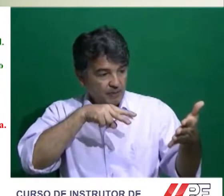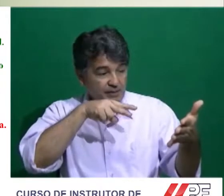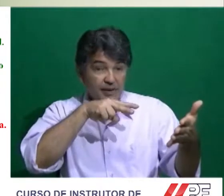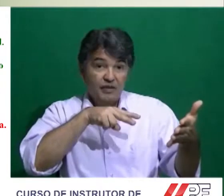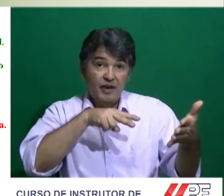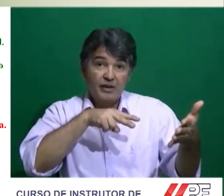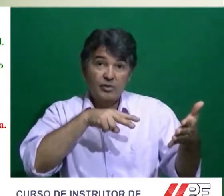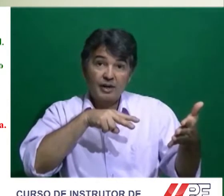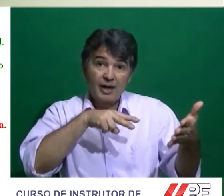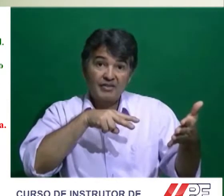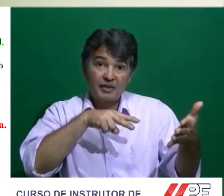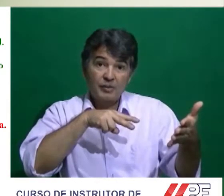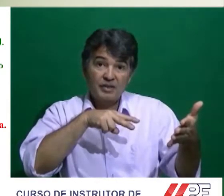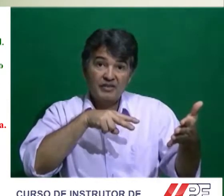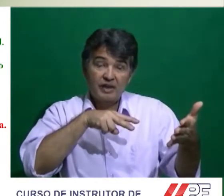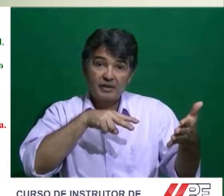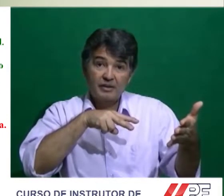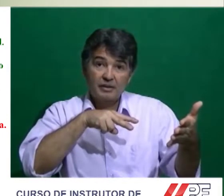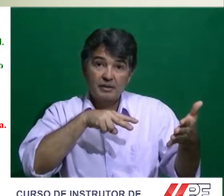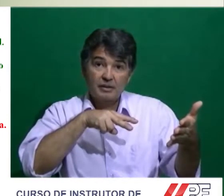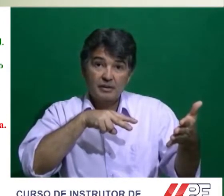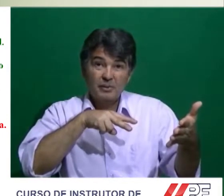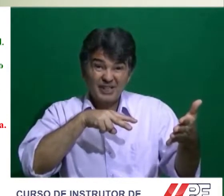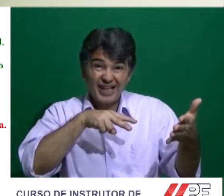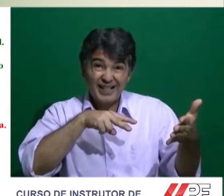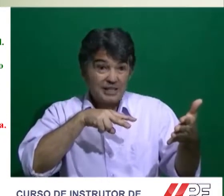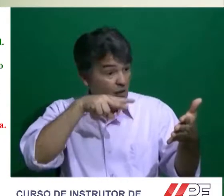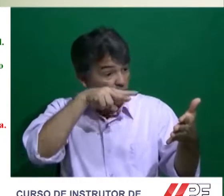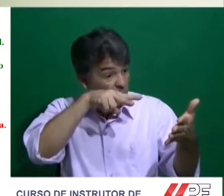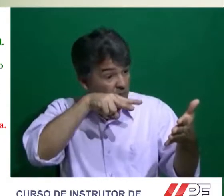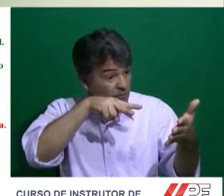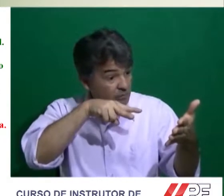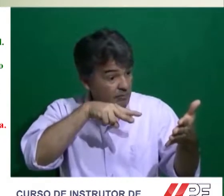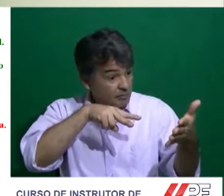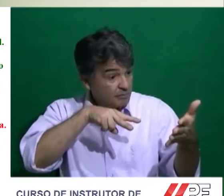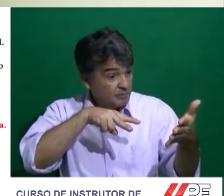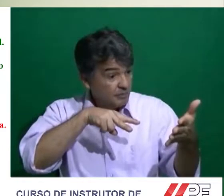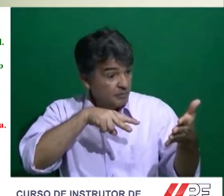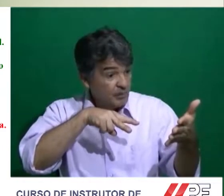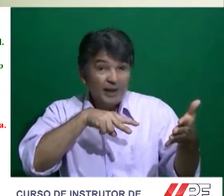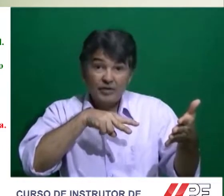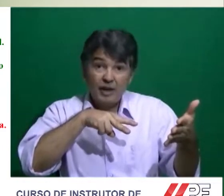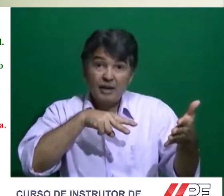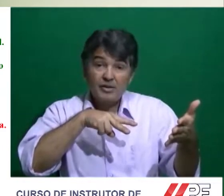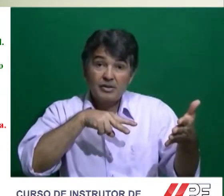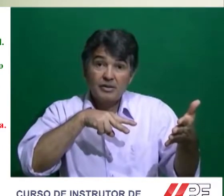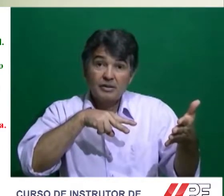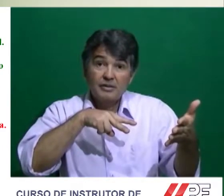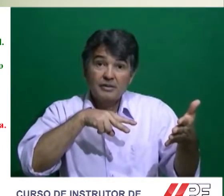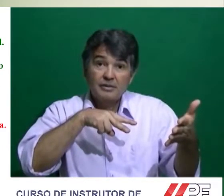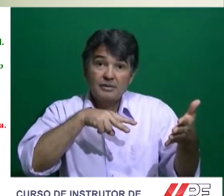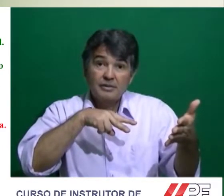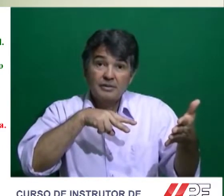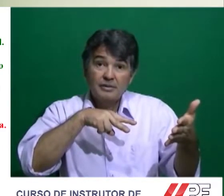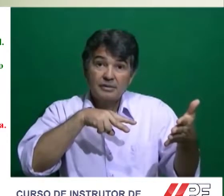Mas é diferente olhar, ver, observar. Prestar atenção. É diferente.